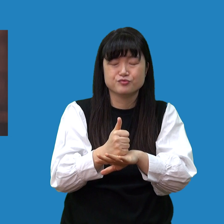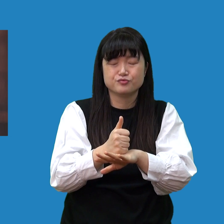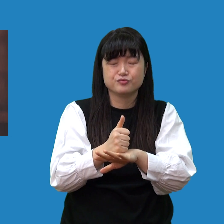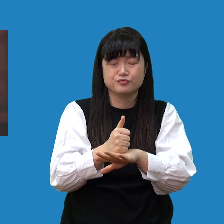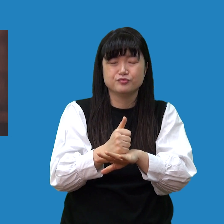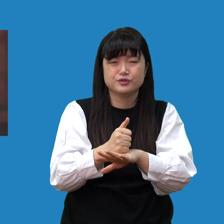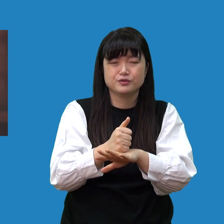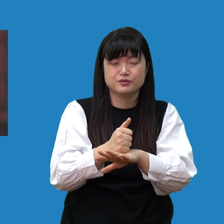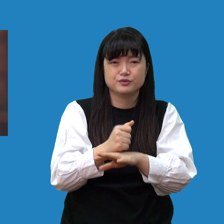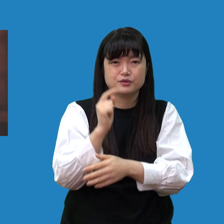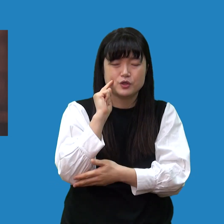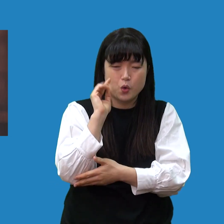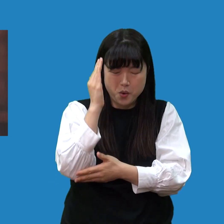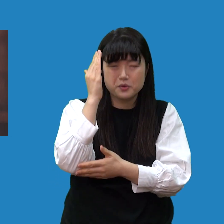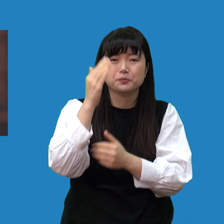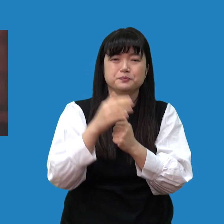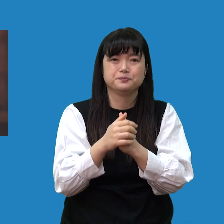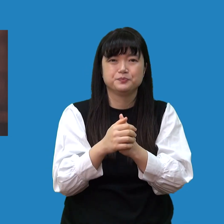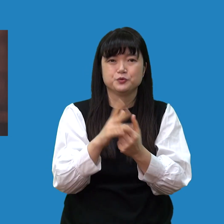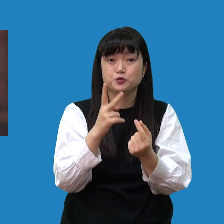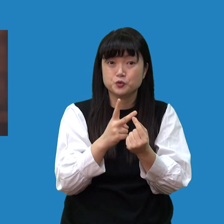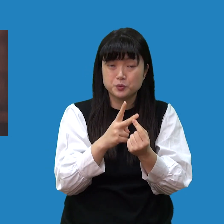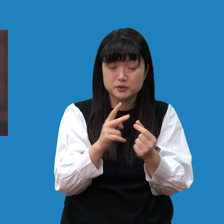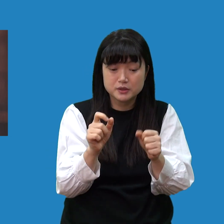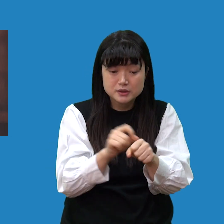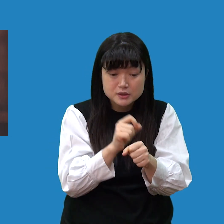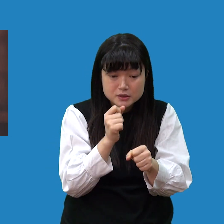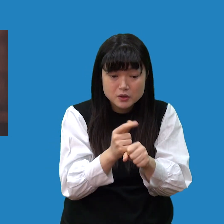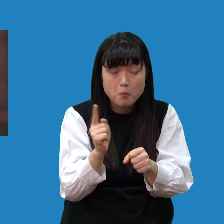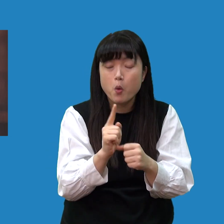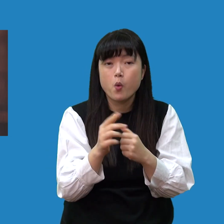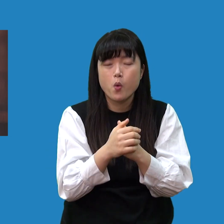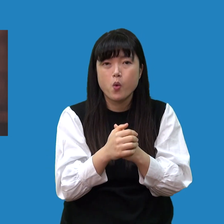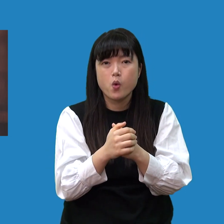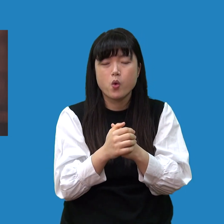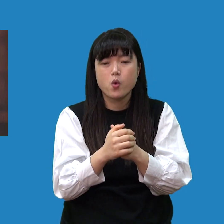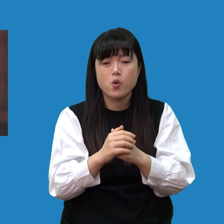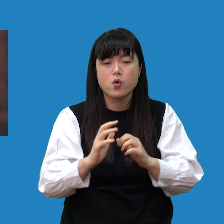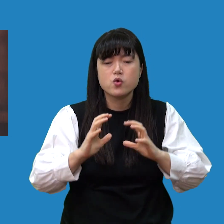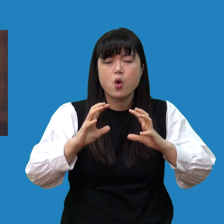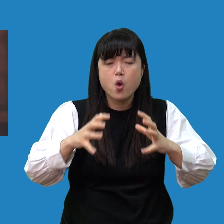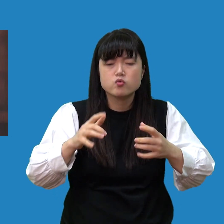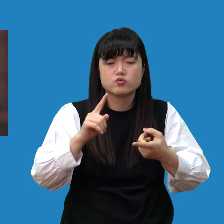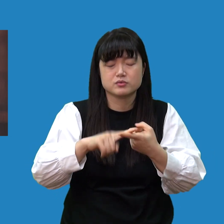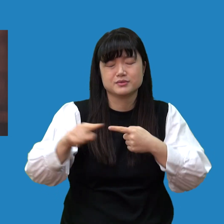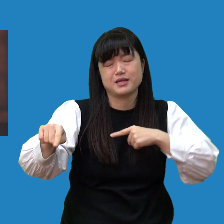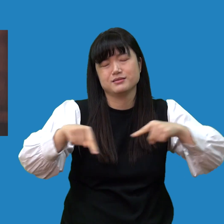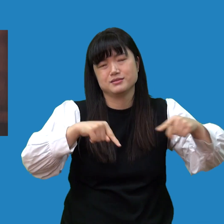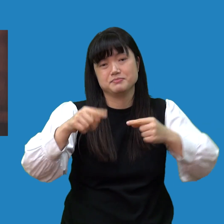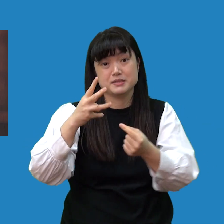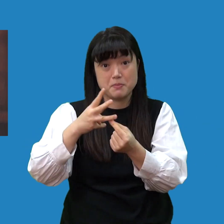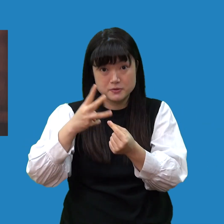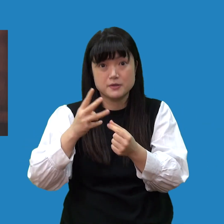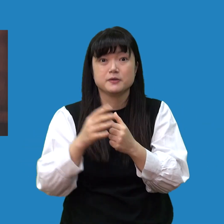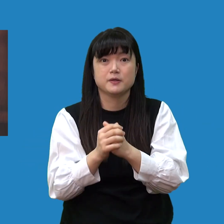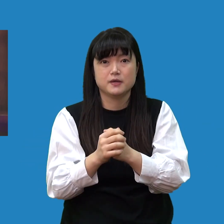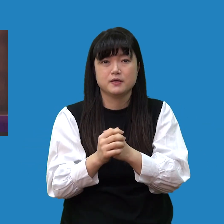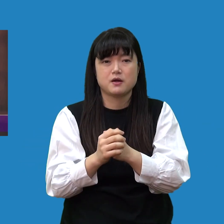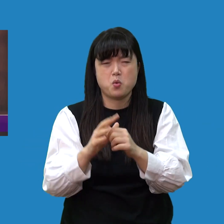영화로움, 그 두 번째 특성은 열국에 대한 다스림이었어요. 그리고 마지막 세